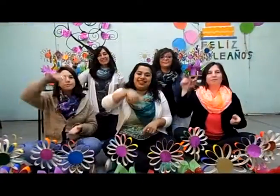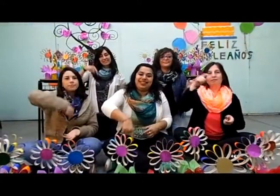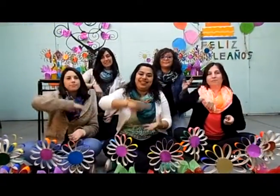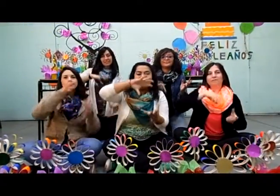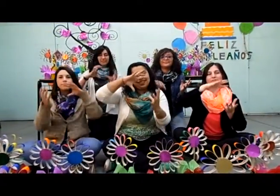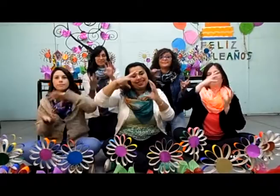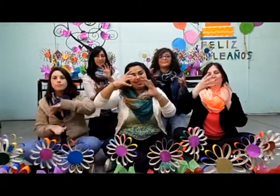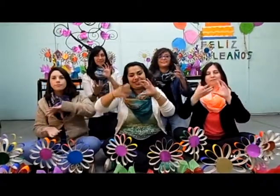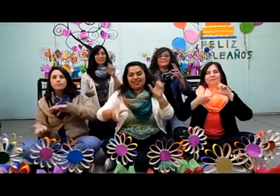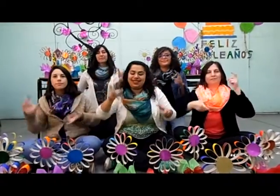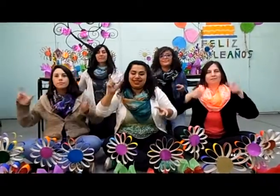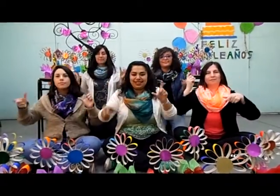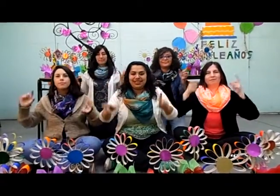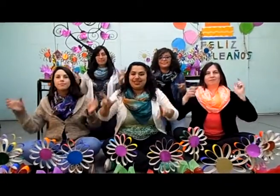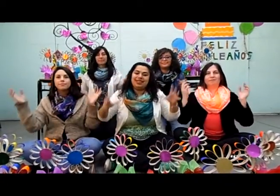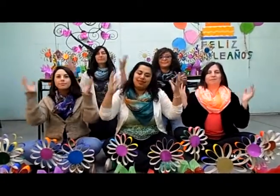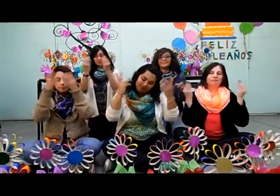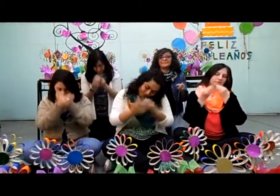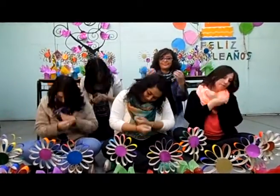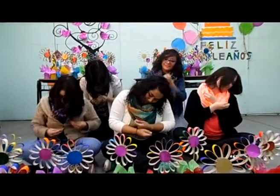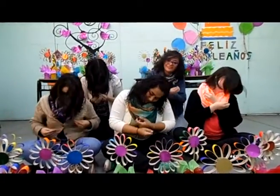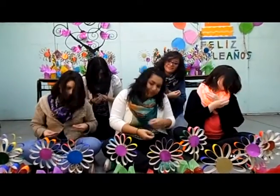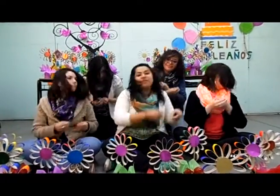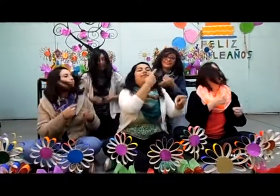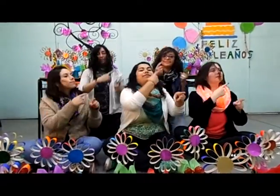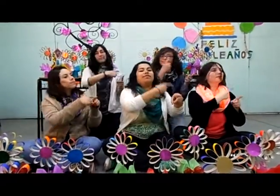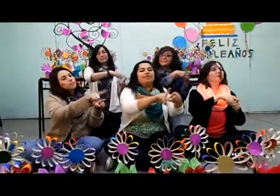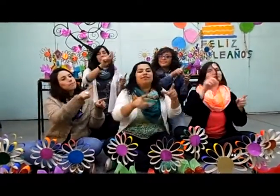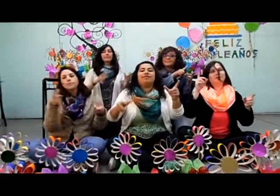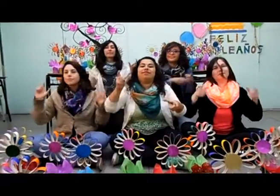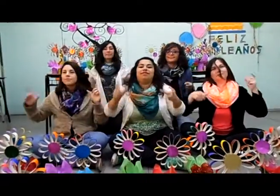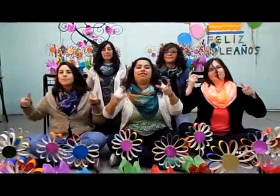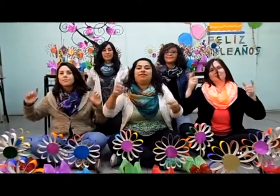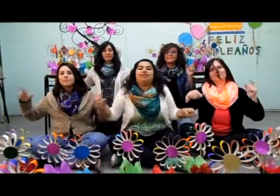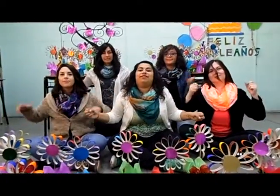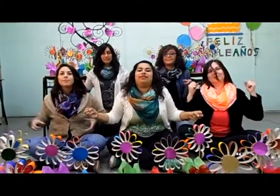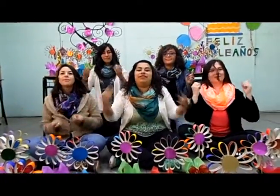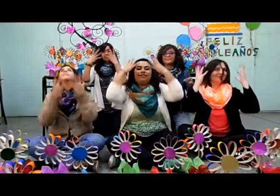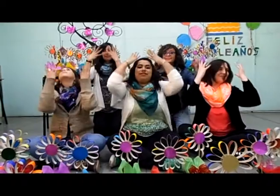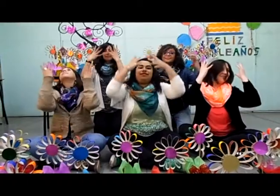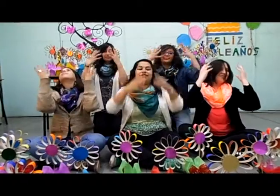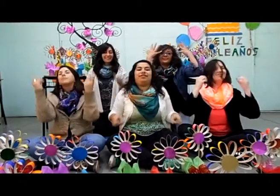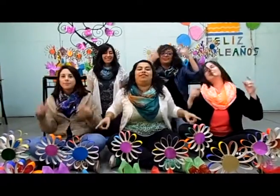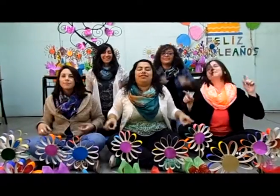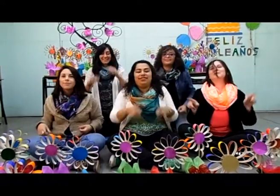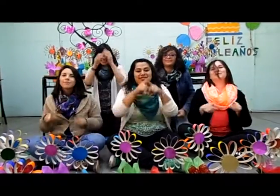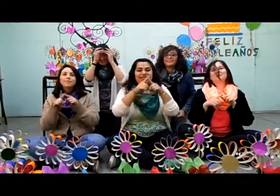Y aunque en el mundo hay personas tan grises, hay otras que no paran de brillar.